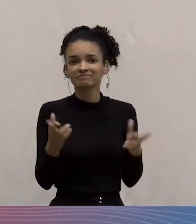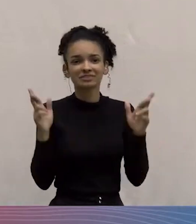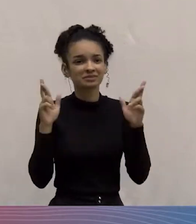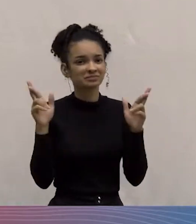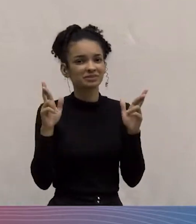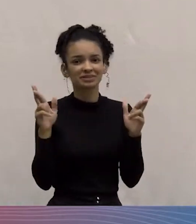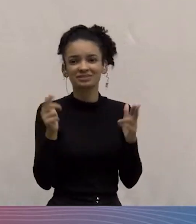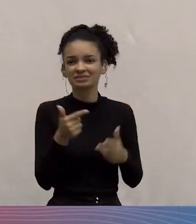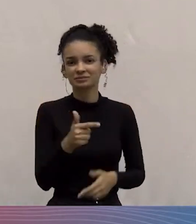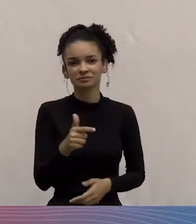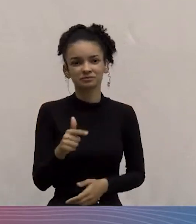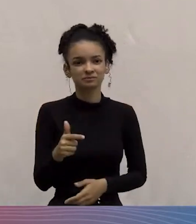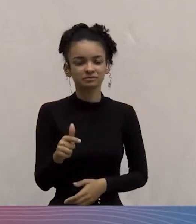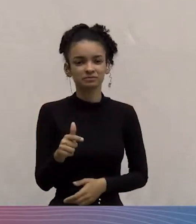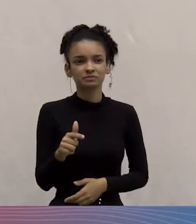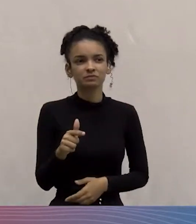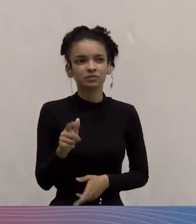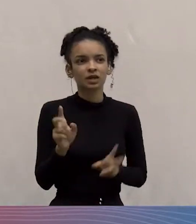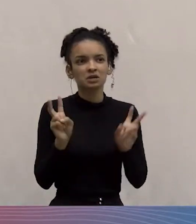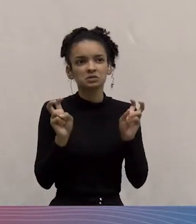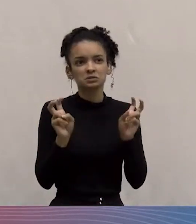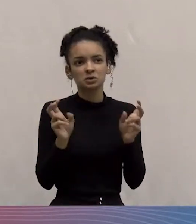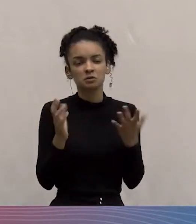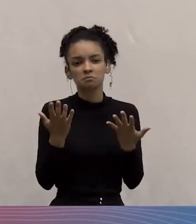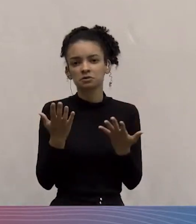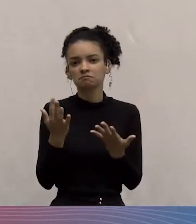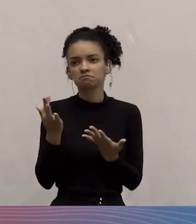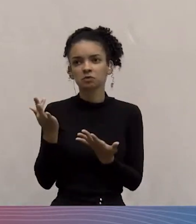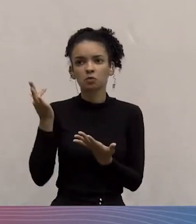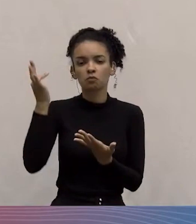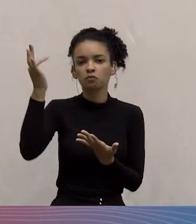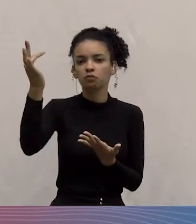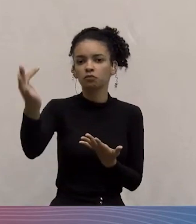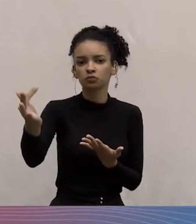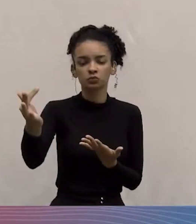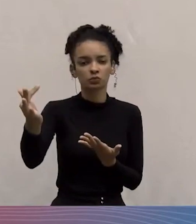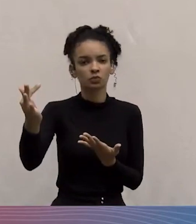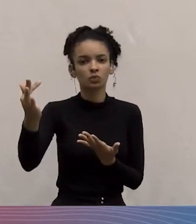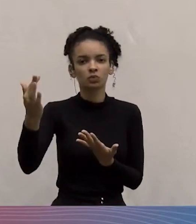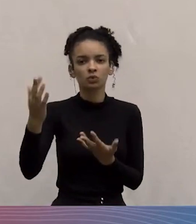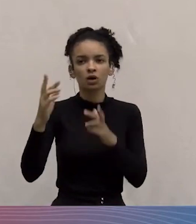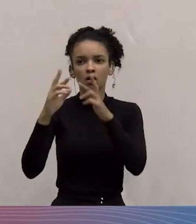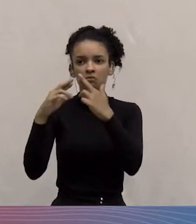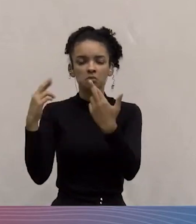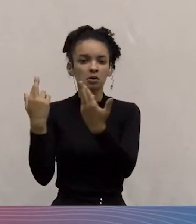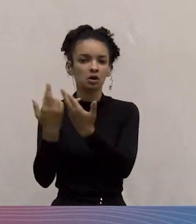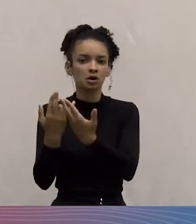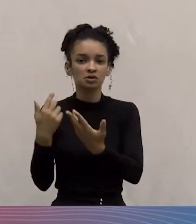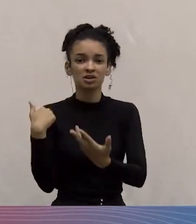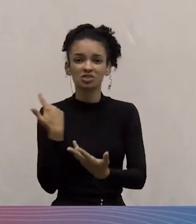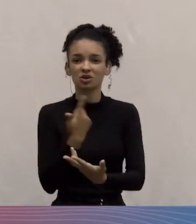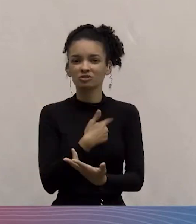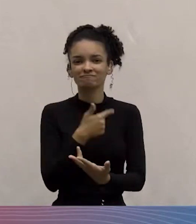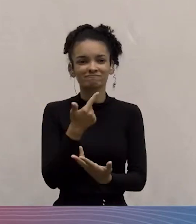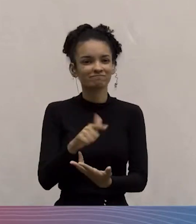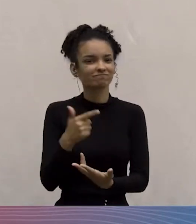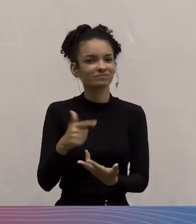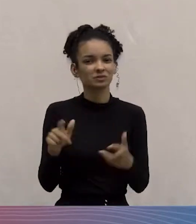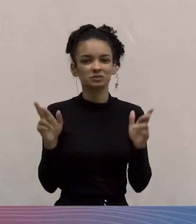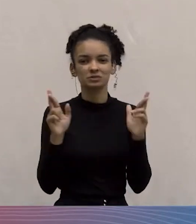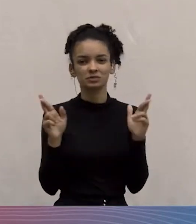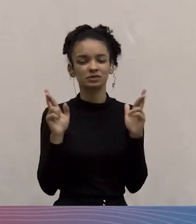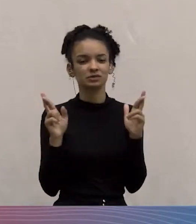esperança com relação à era vindoura. Nós estávamos todos desesperançados.